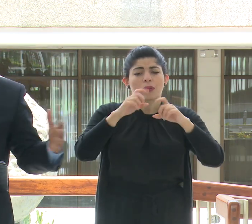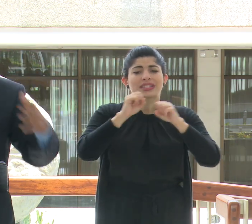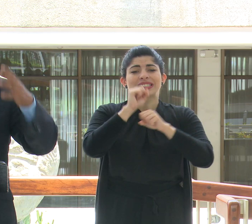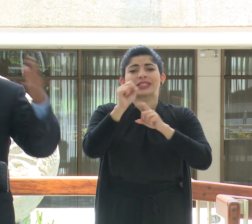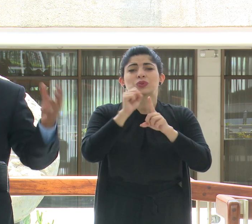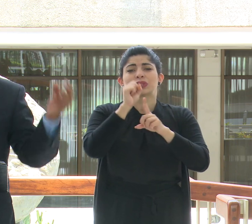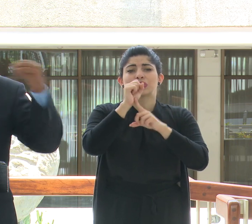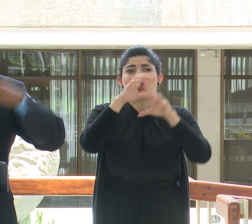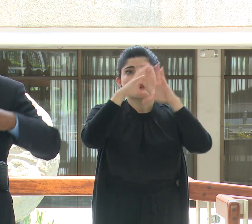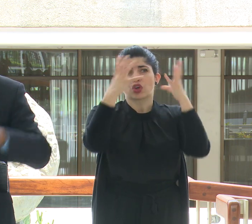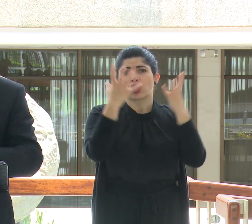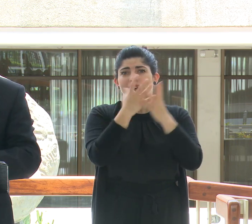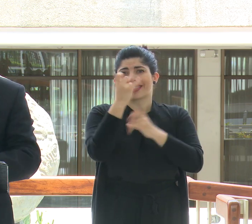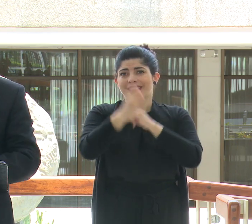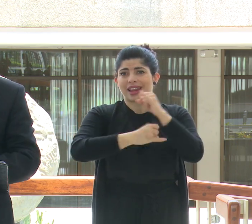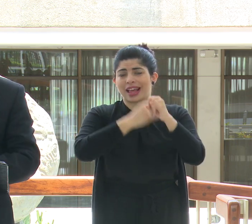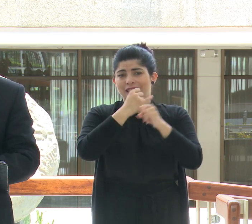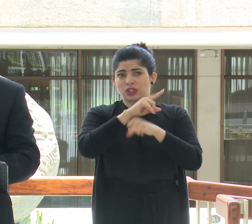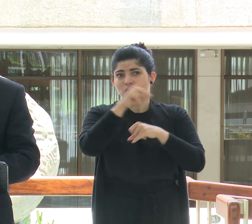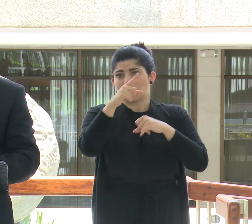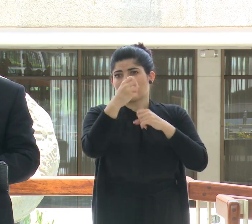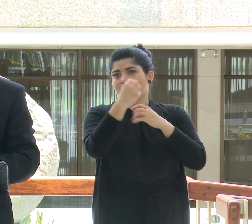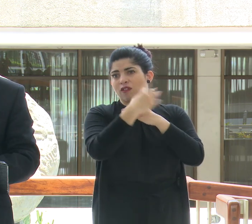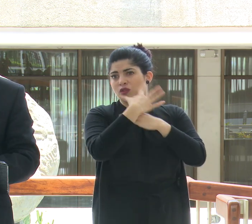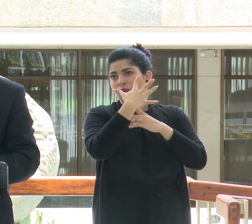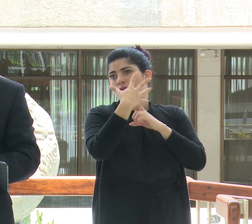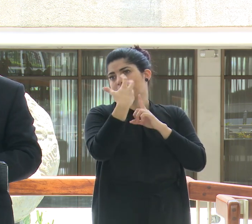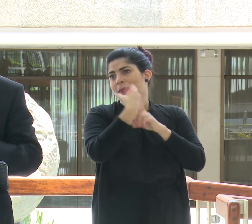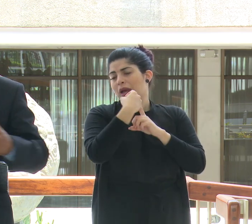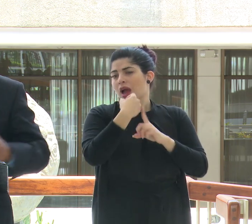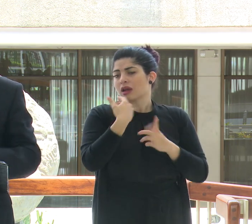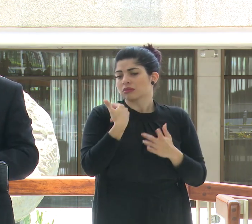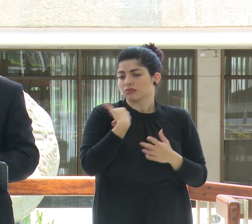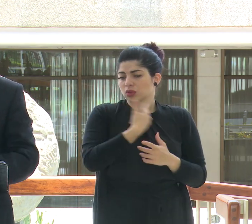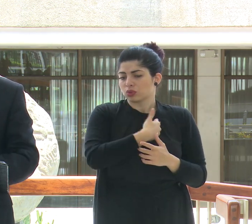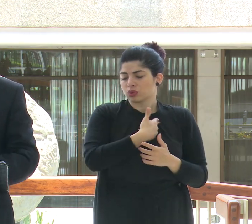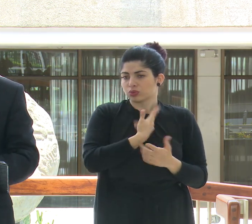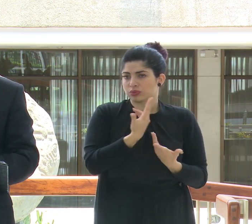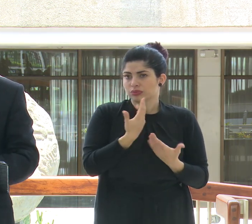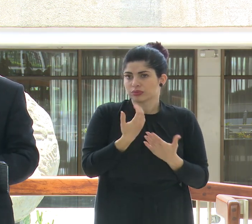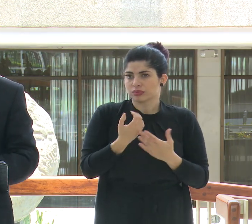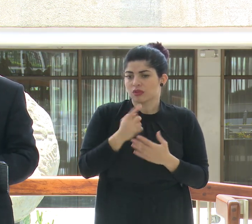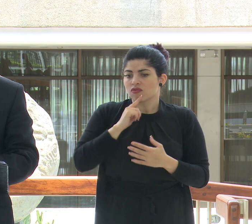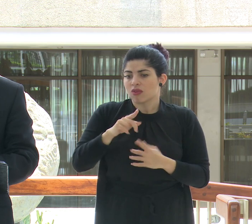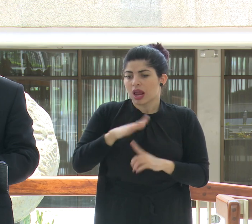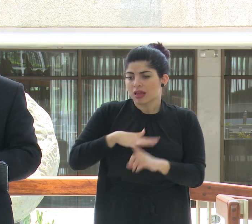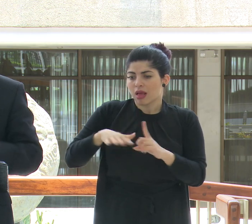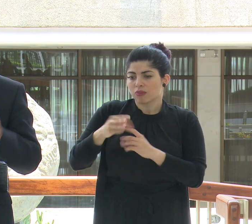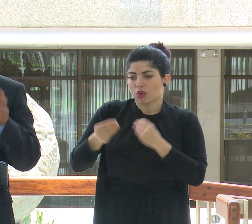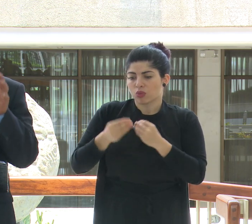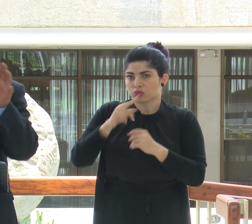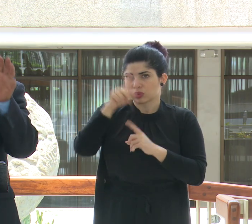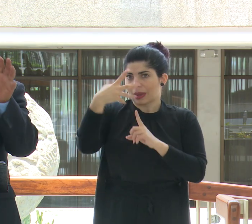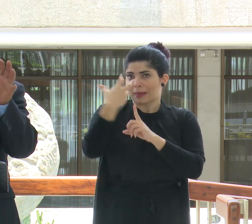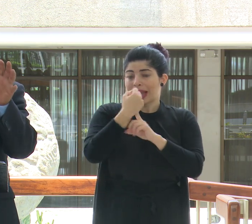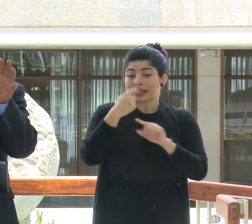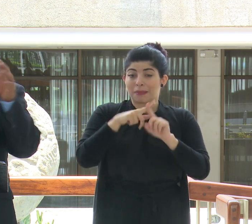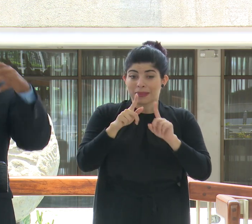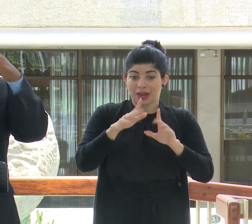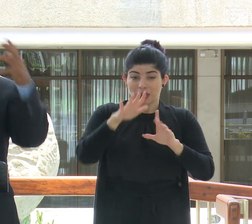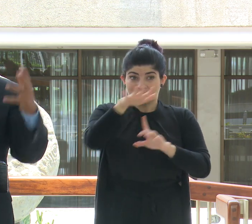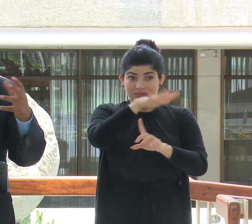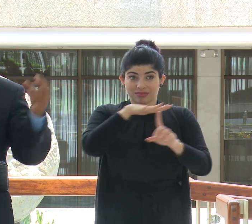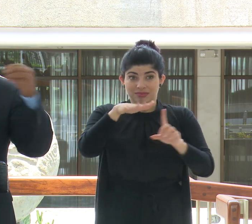situación internacional que desde luego tiene impactos y afecta nuestra realidad productiva. Pero frente a